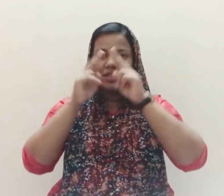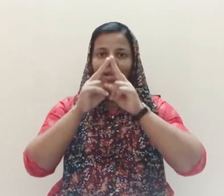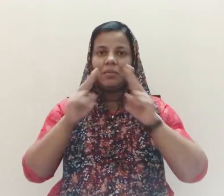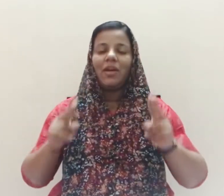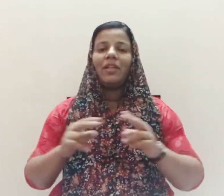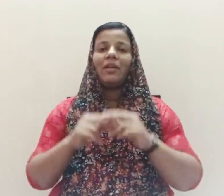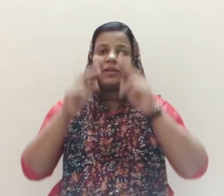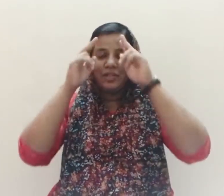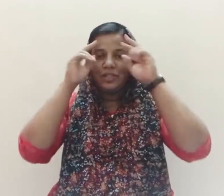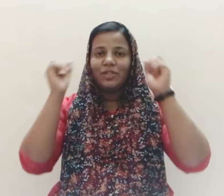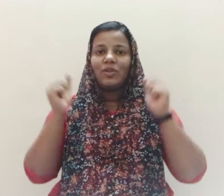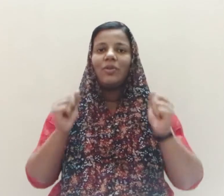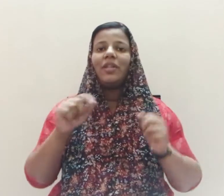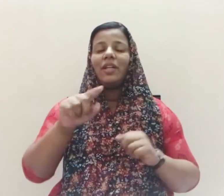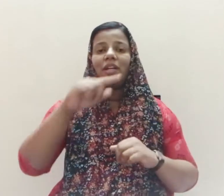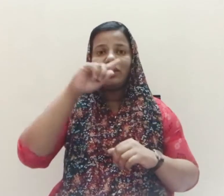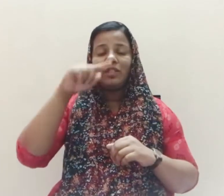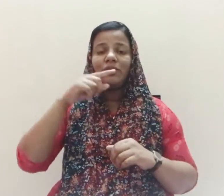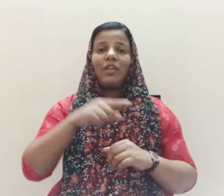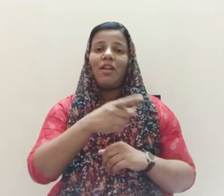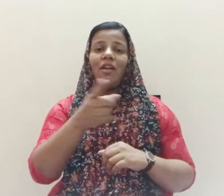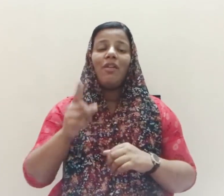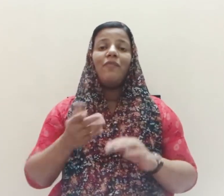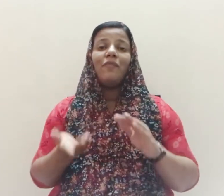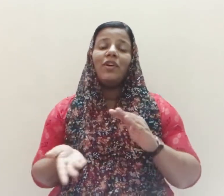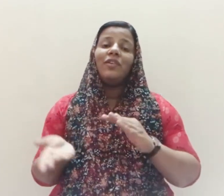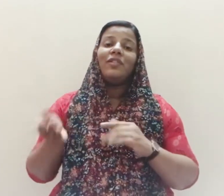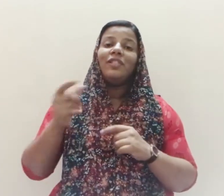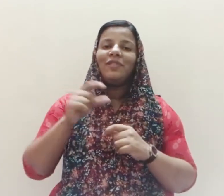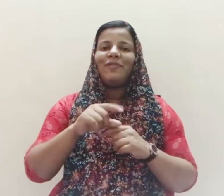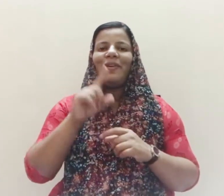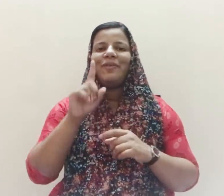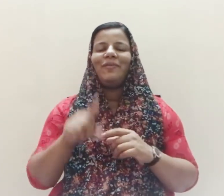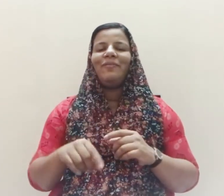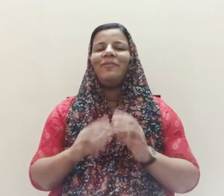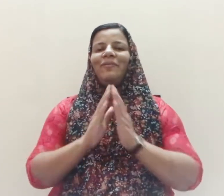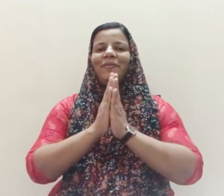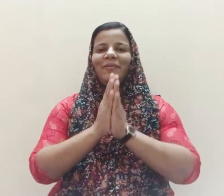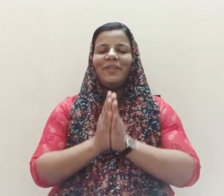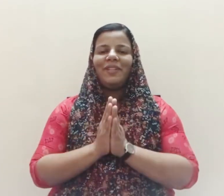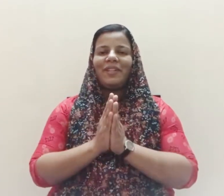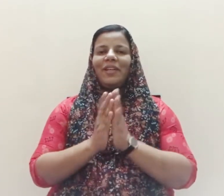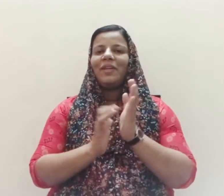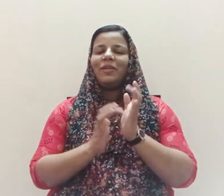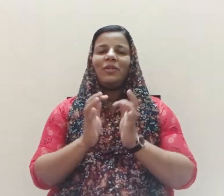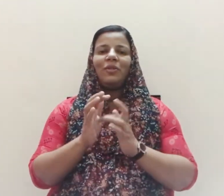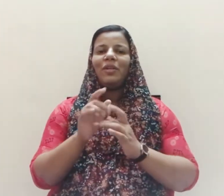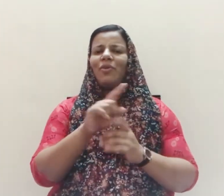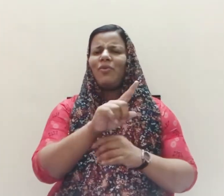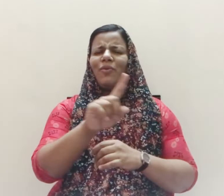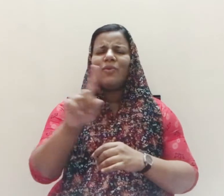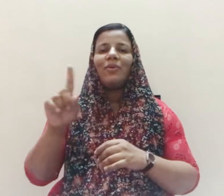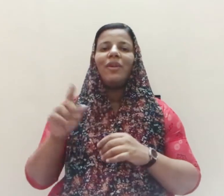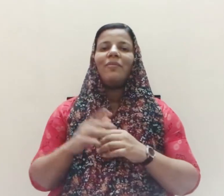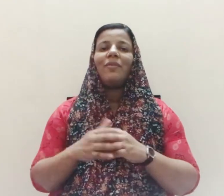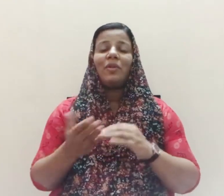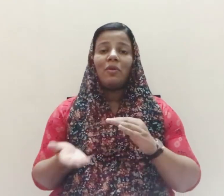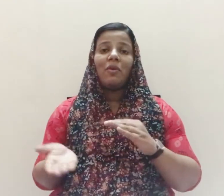സ്വസ്ഥത നിങ്ങളുടെ ഓരോരുത്തരുടെയും ജീവിതത്തിൽ വർദ്ധിച്ചു പെരുകുമാറാകട്ടെ എന്ന് ഞാൻ പ്രാർത്ഥിക്കുന്നു. കർത്താവ് നിങ്ങളെ ഓരോരുത്തരെയും ധാരാളമായിട്ട്